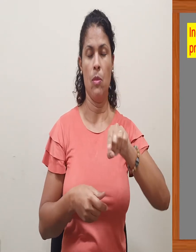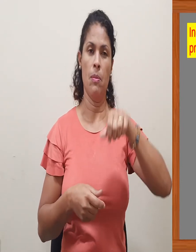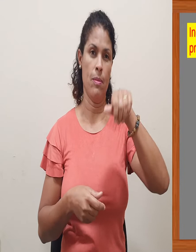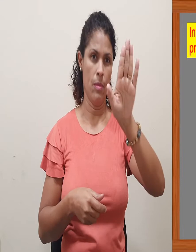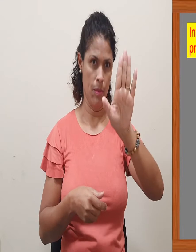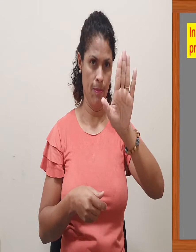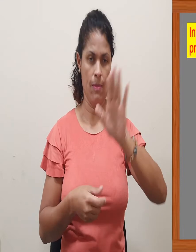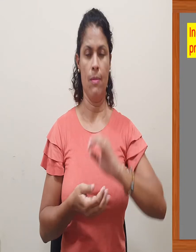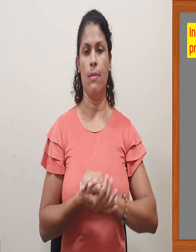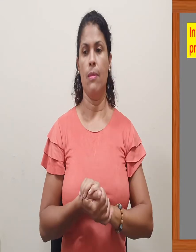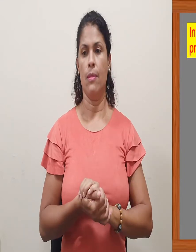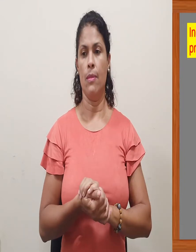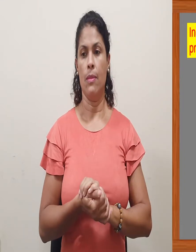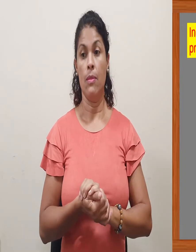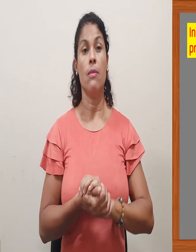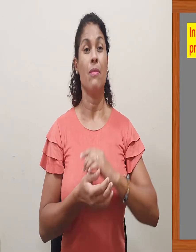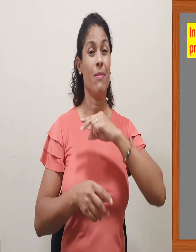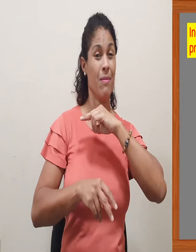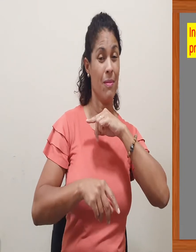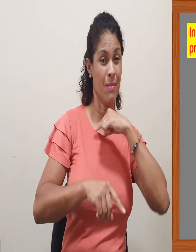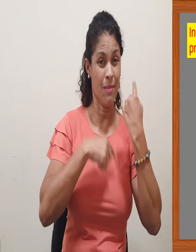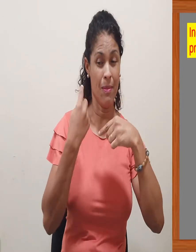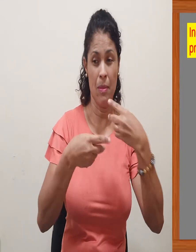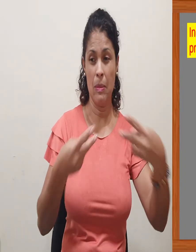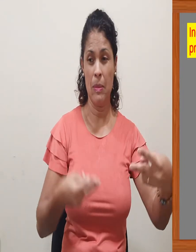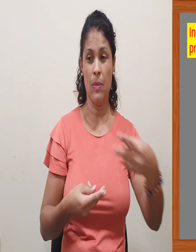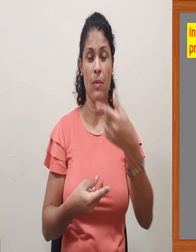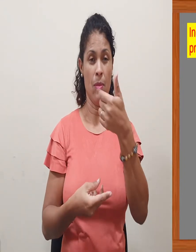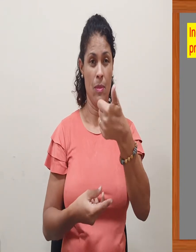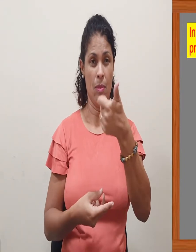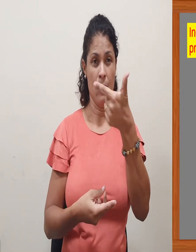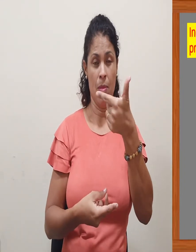a incidência de novos casos de câncer foi de